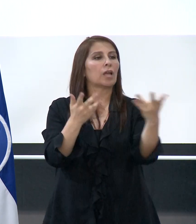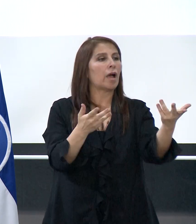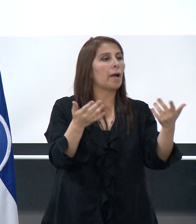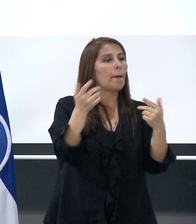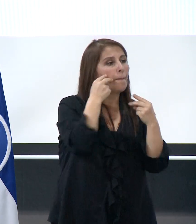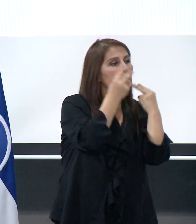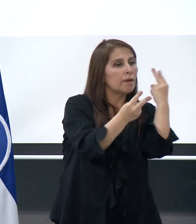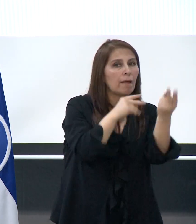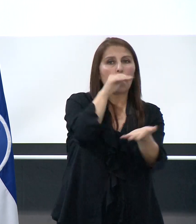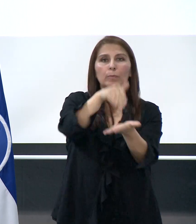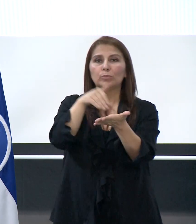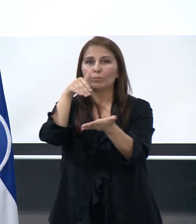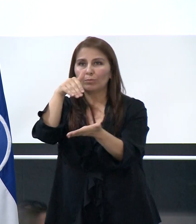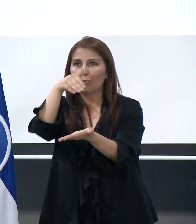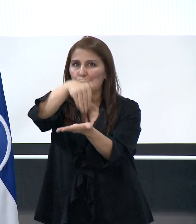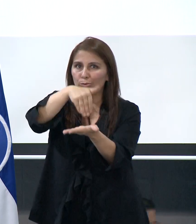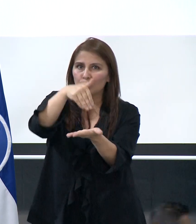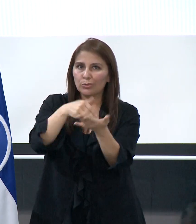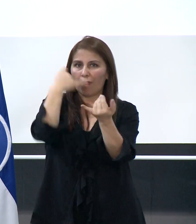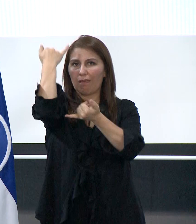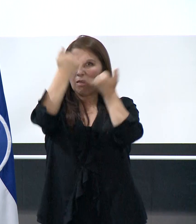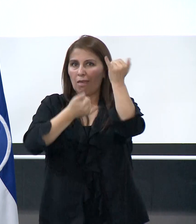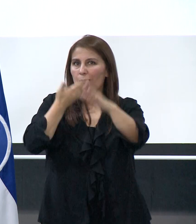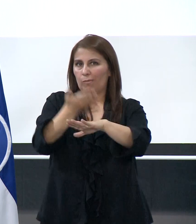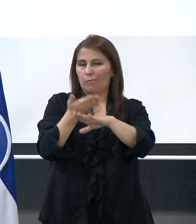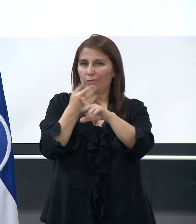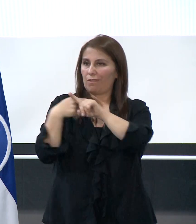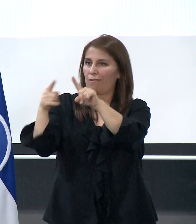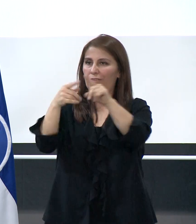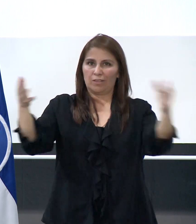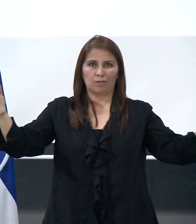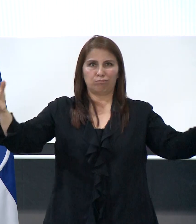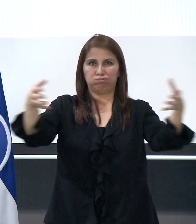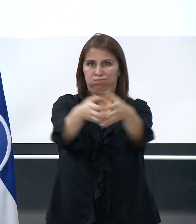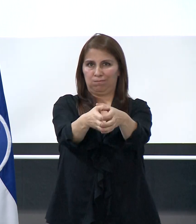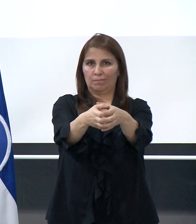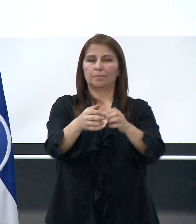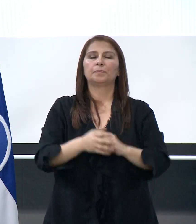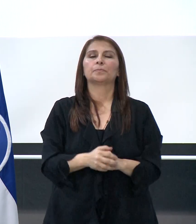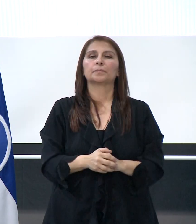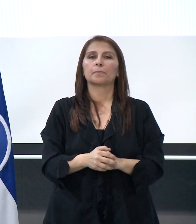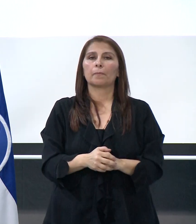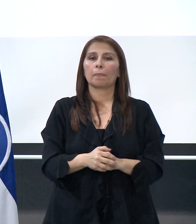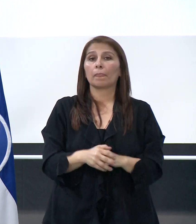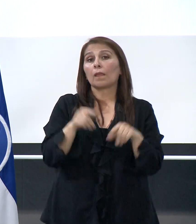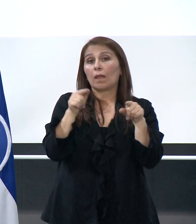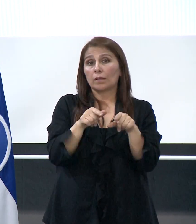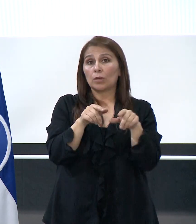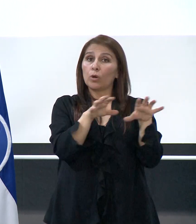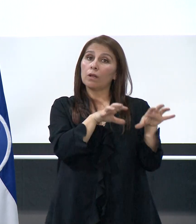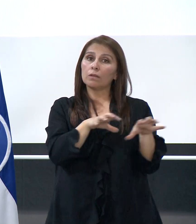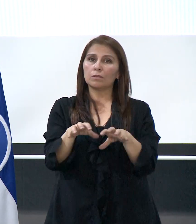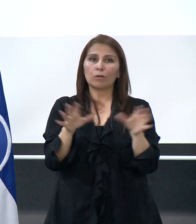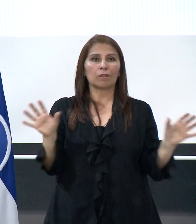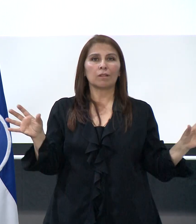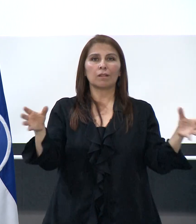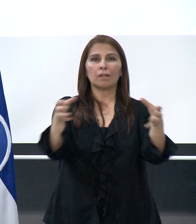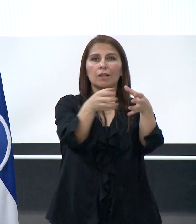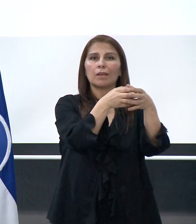miradas ideas experiencias y propuestas precisamente como un acto colectivo